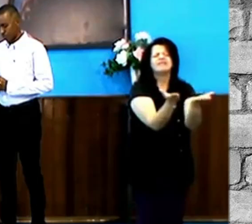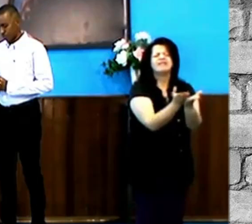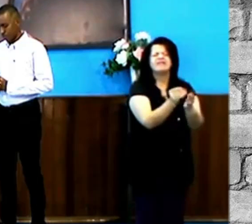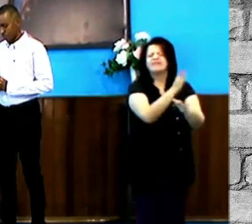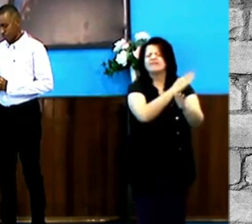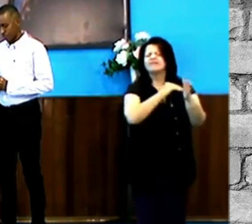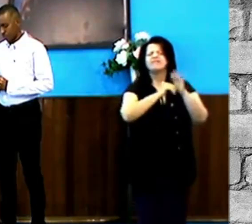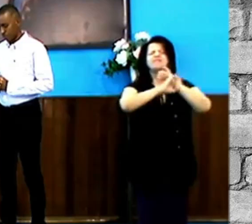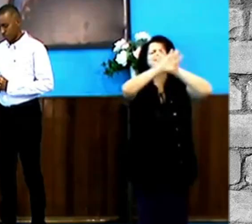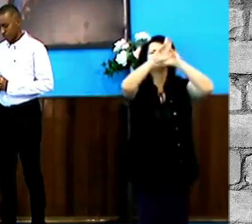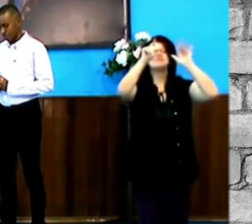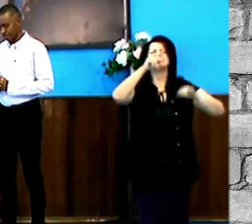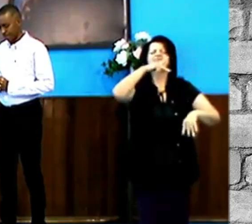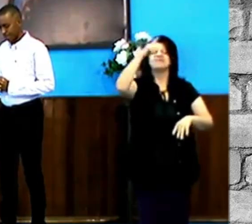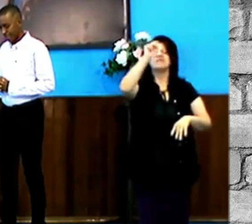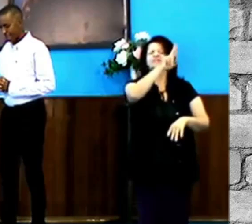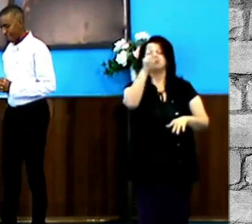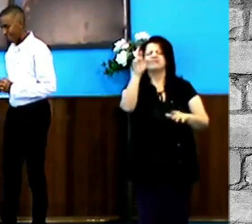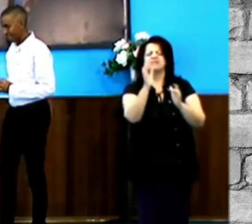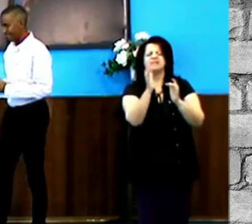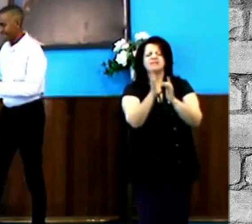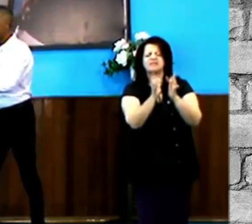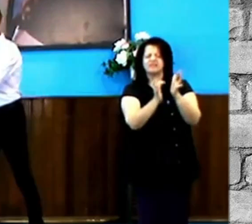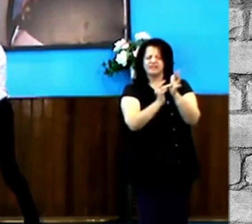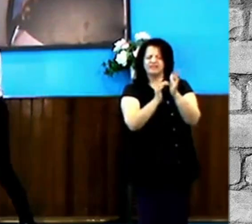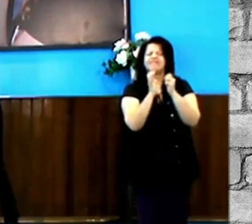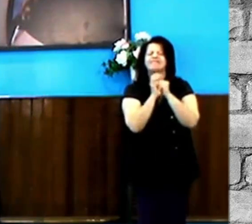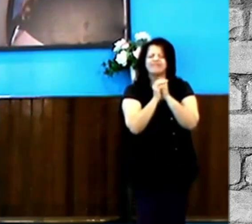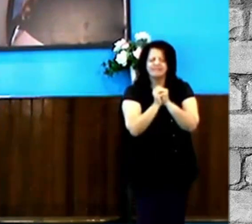Te pedimos no santo nome de Jesus. Amém.